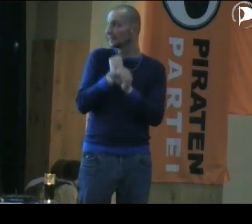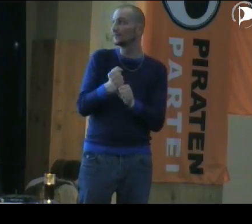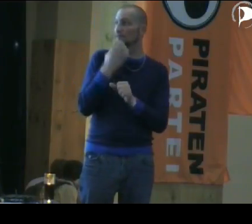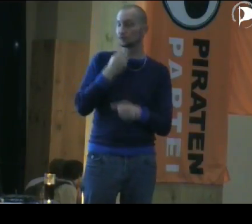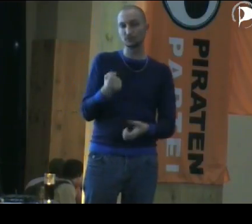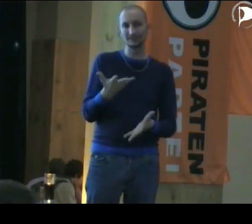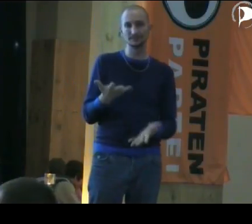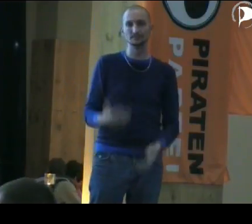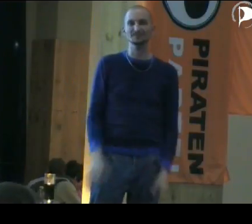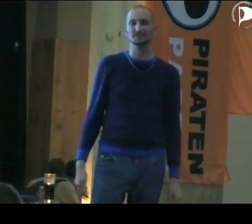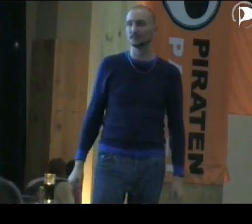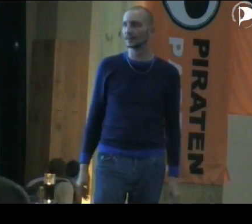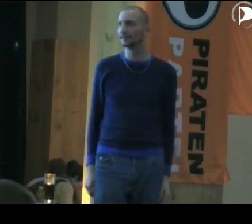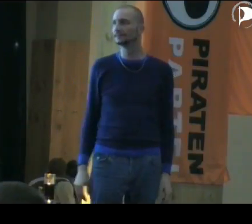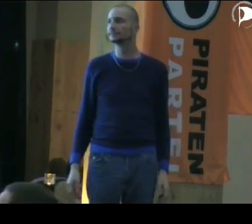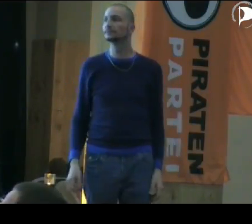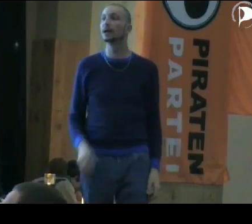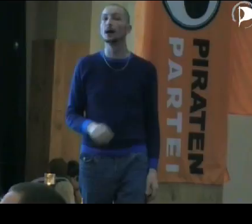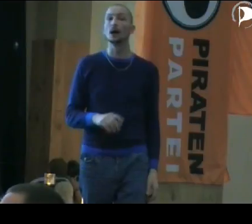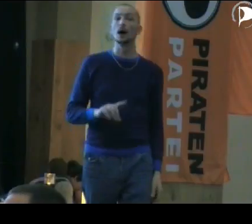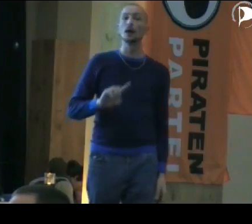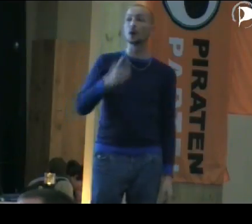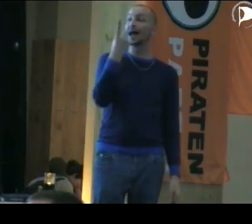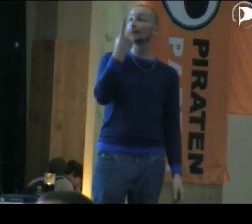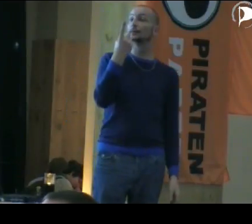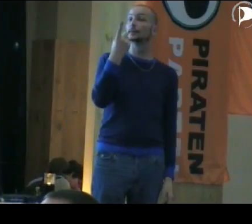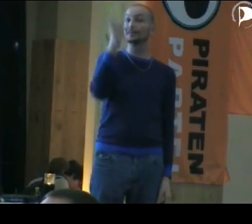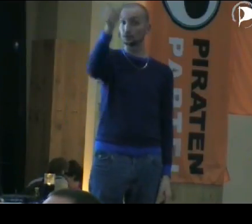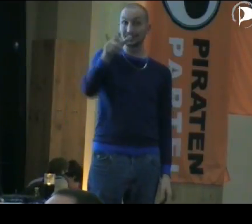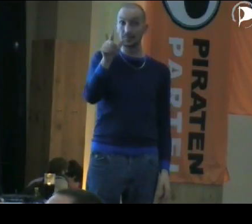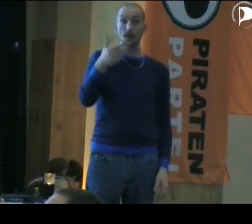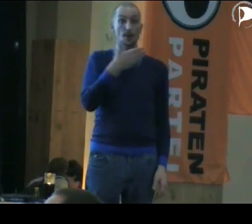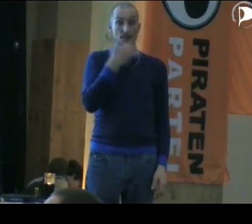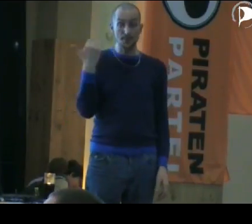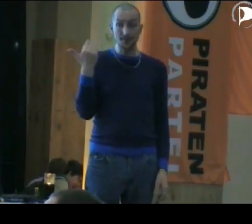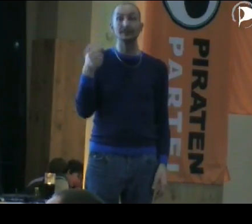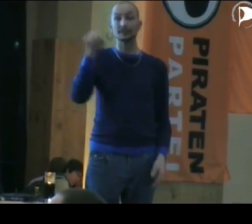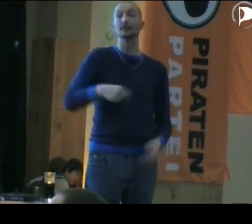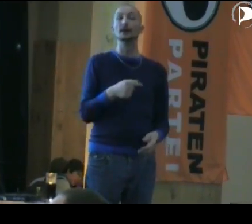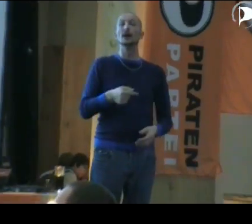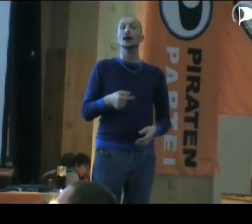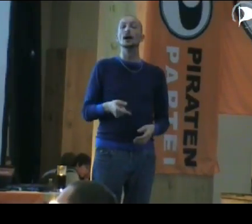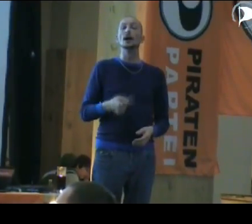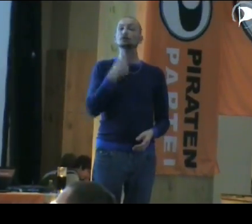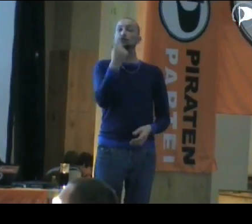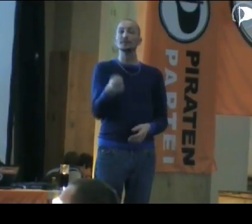aber jede neue nachricht dass jemand keinen spickzettel hier gibt es selber